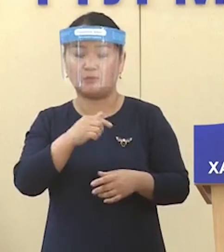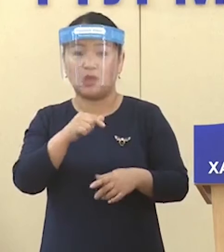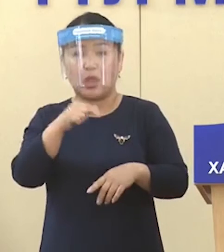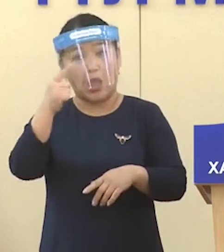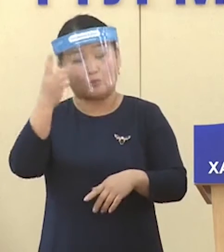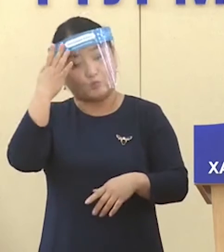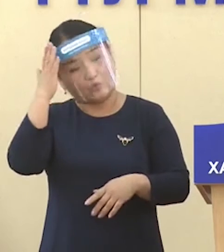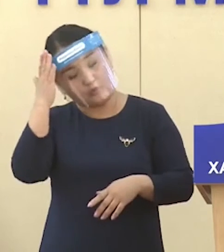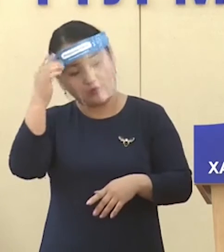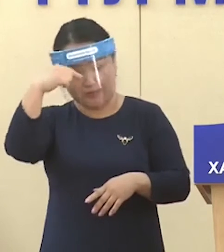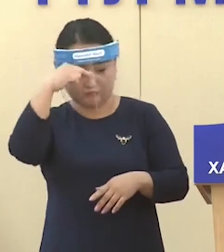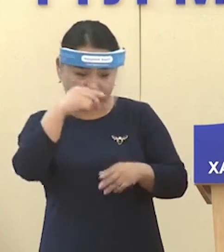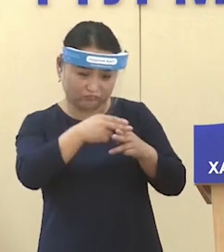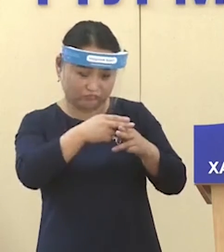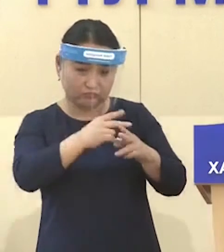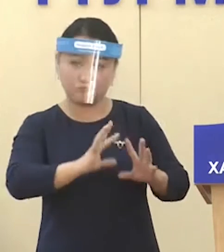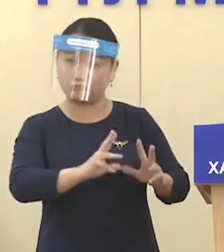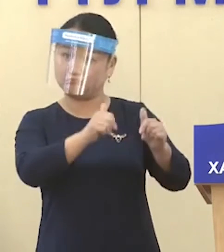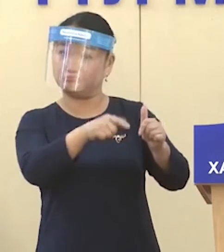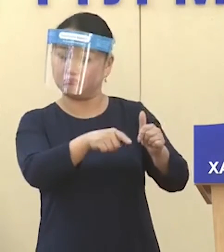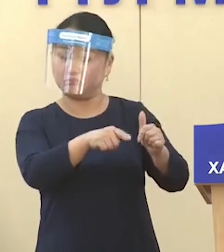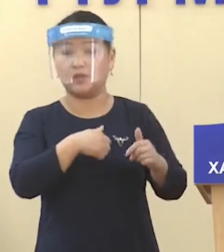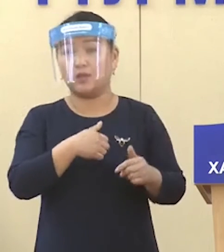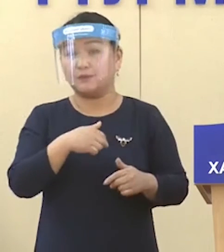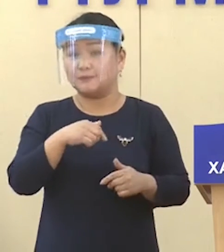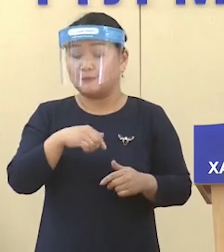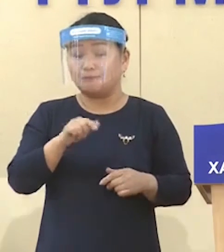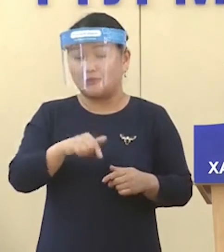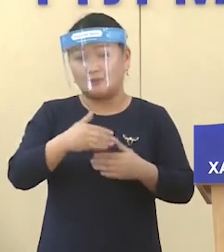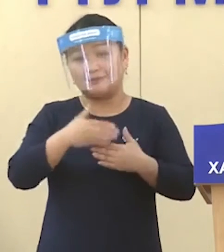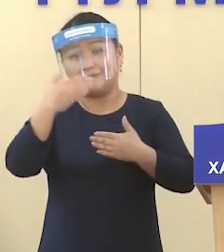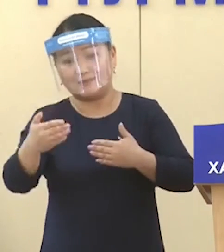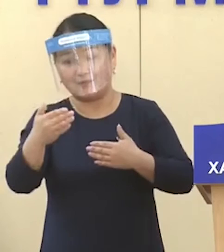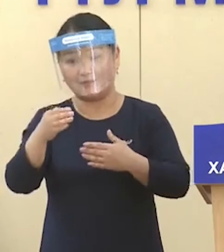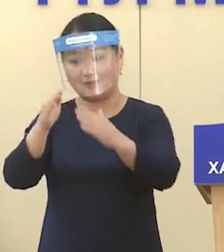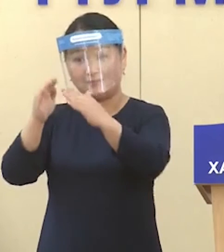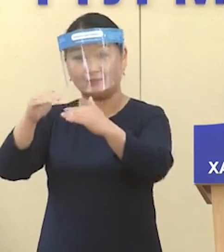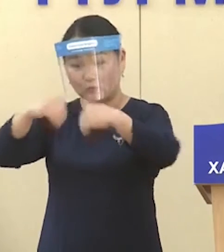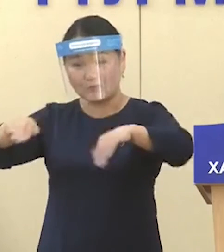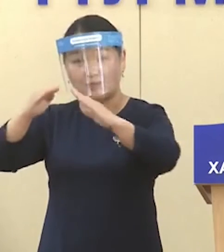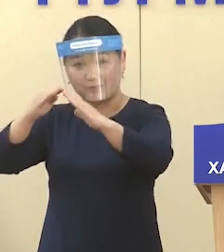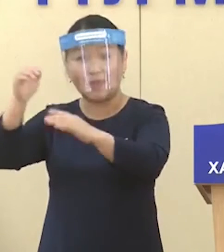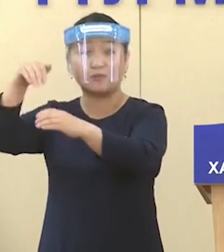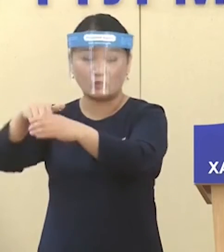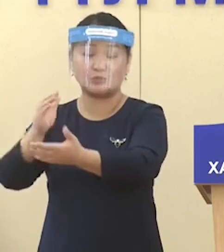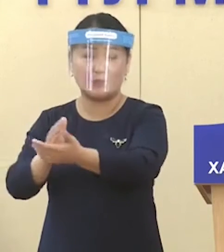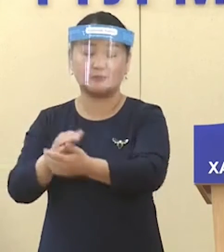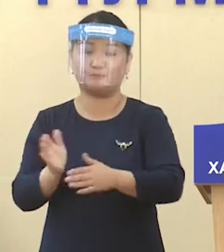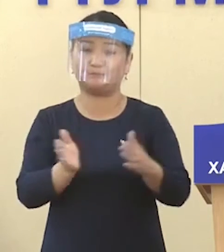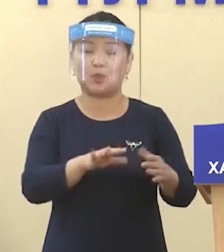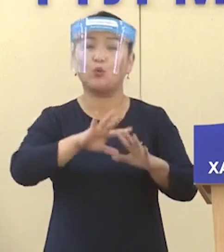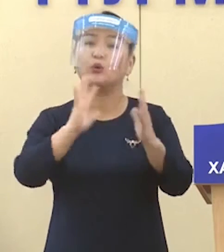хугацаа буюу 14 хоногийн эмчилгээний дараа хурдан эдгэрч дараагийн шат руу шилжиж байна. За ингээд нийт